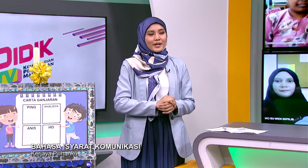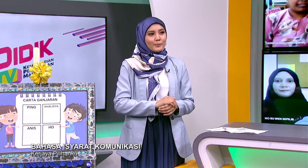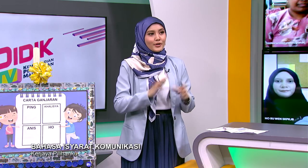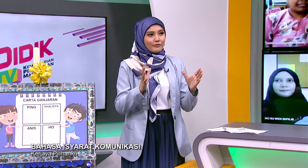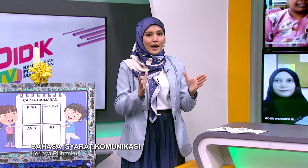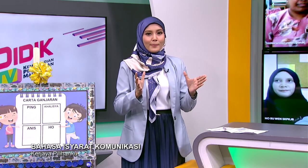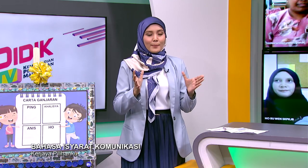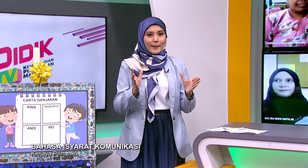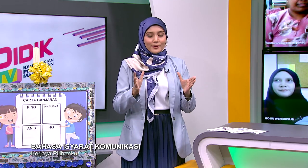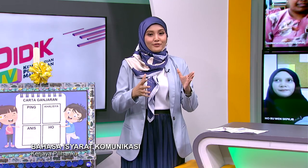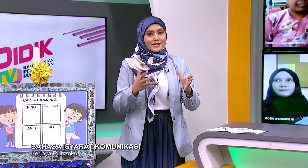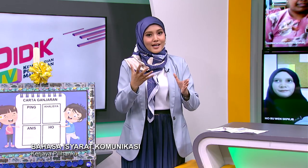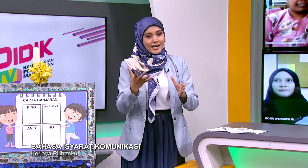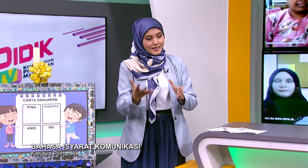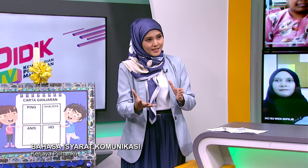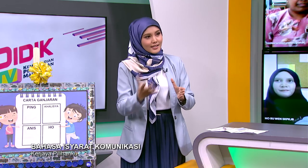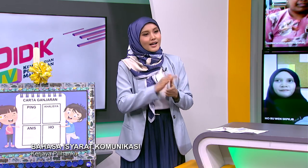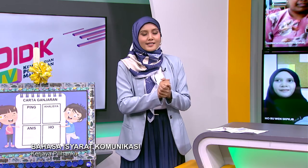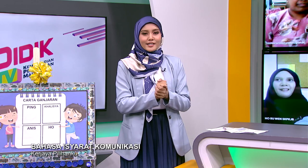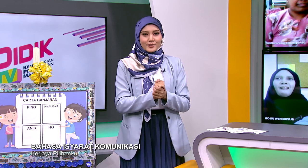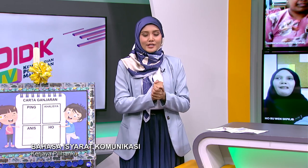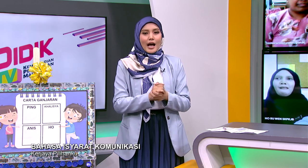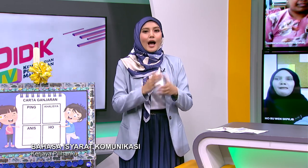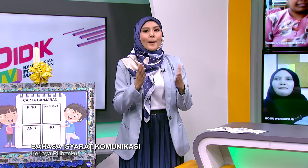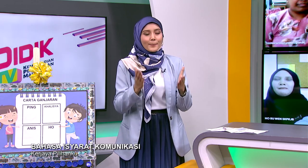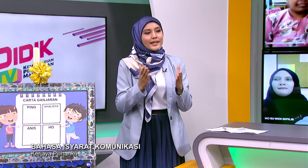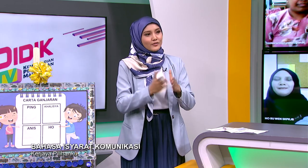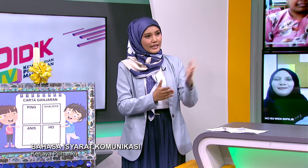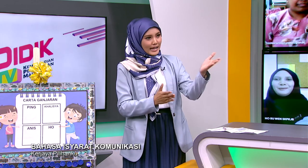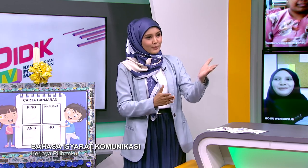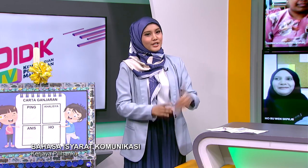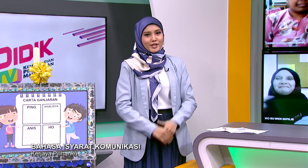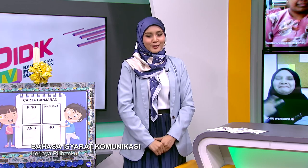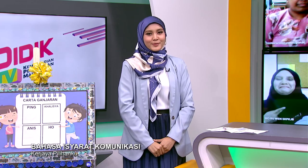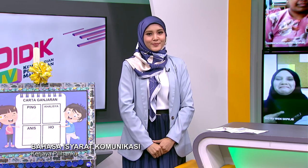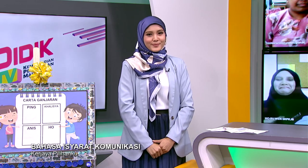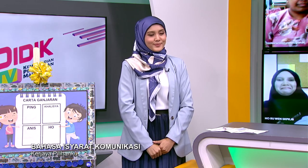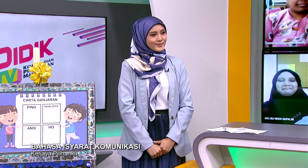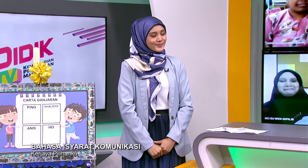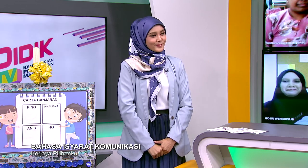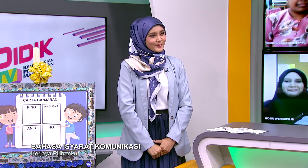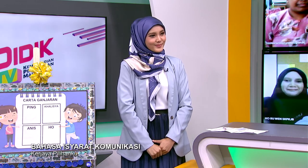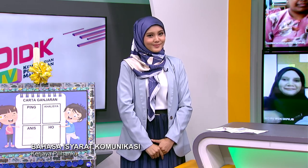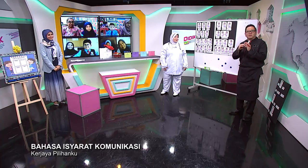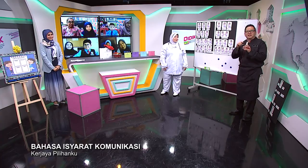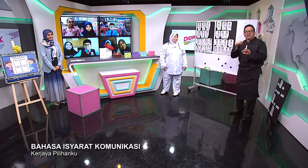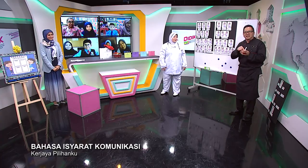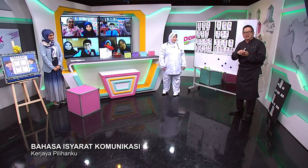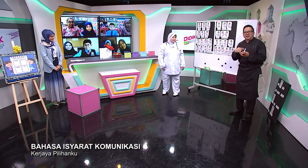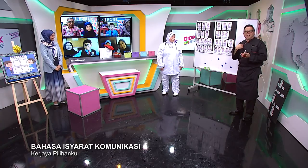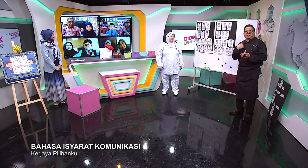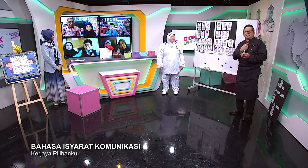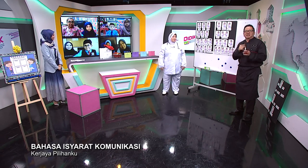dan mereka pun dah faham beberapa frasa kata. Seterusnya, apa aktiviti lain pula Cikgu? Okey, untuk segmen